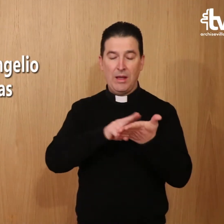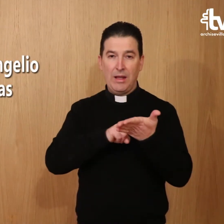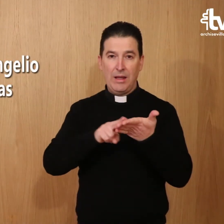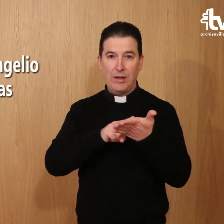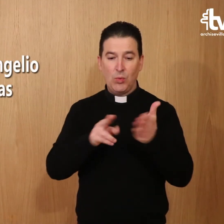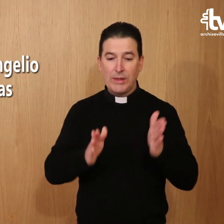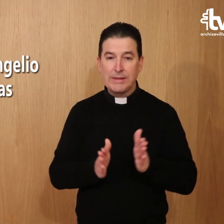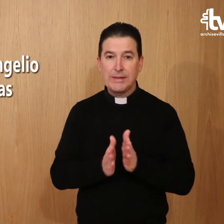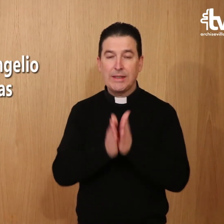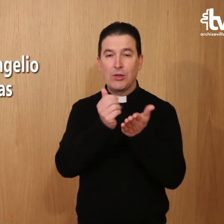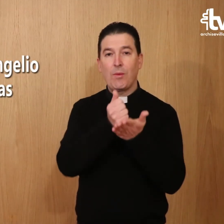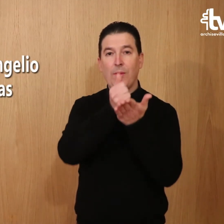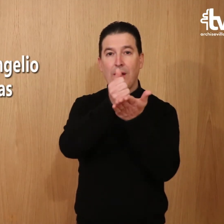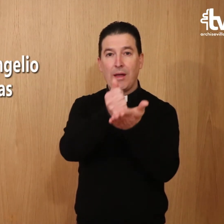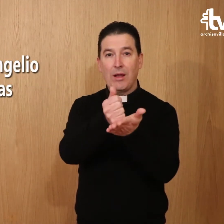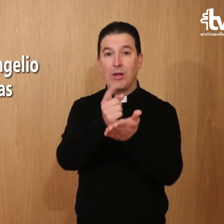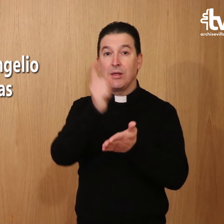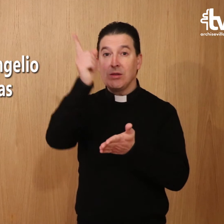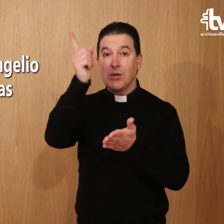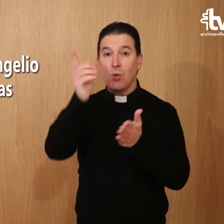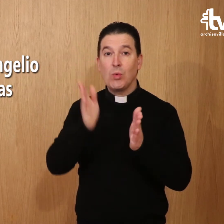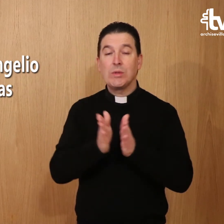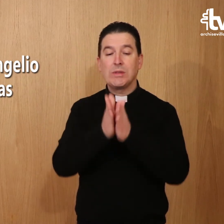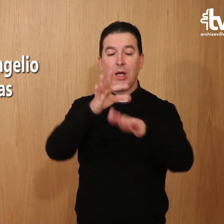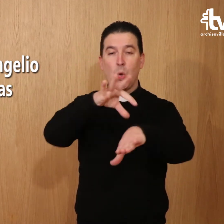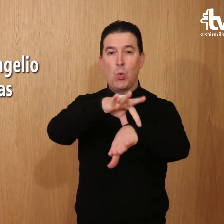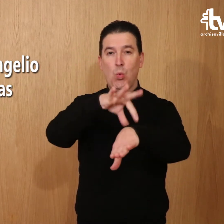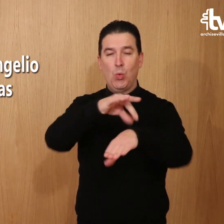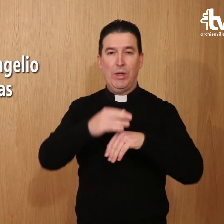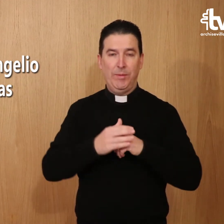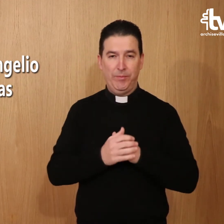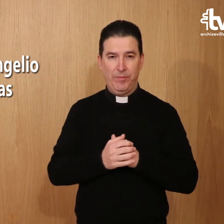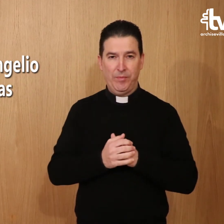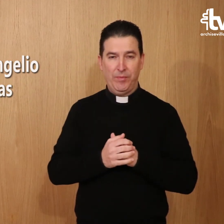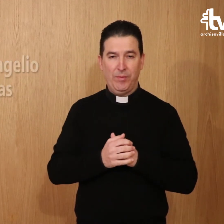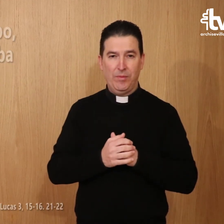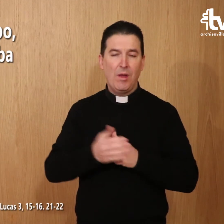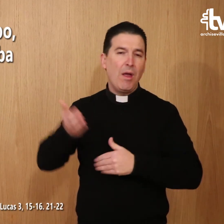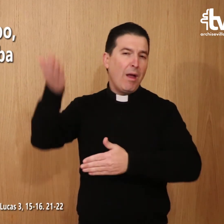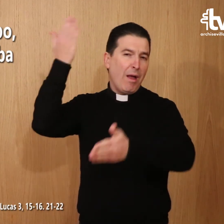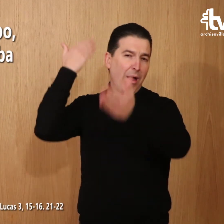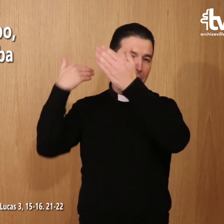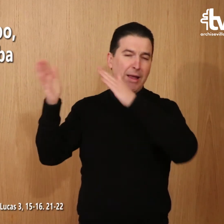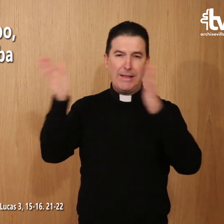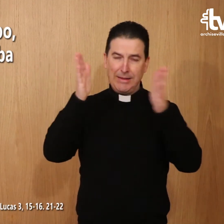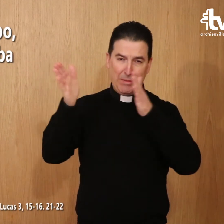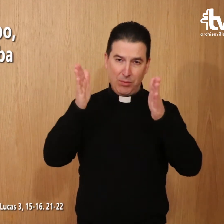Lectura del Santo Evangelio según San Lucas En aquel tiempo,